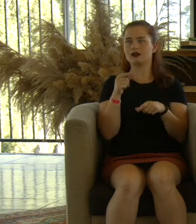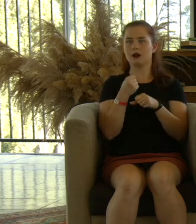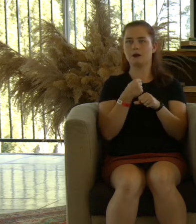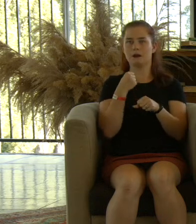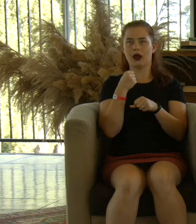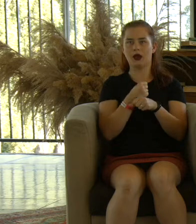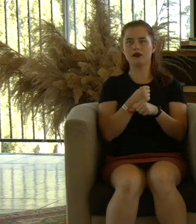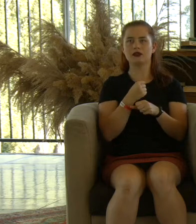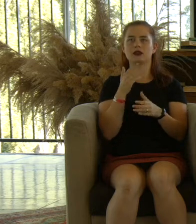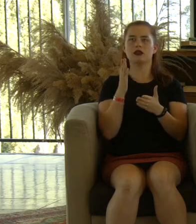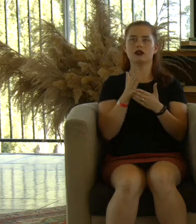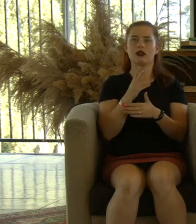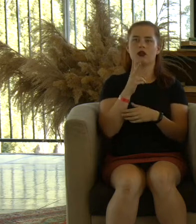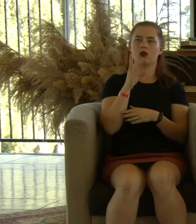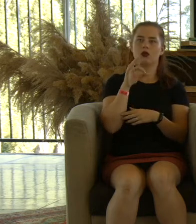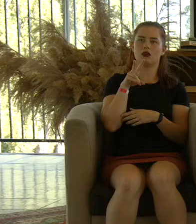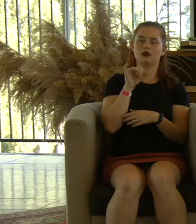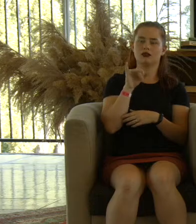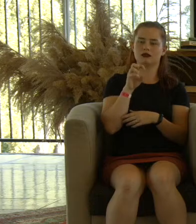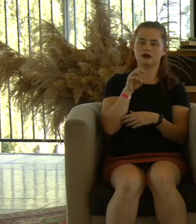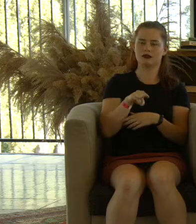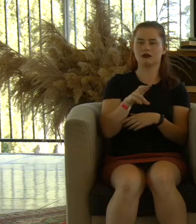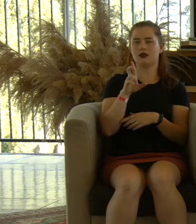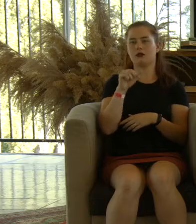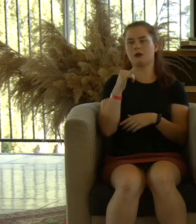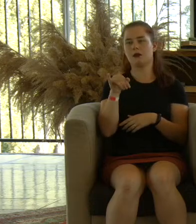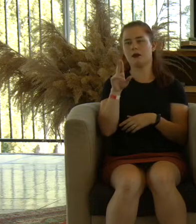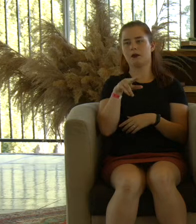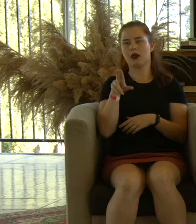этому же относятся. Есть Колонист, есть Бейкуш,